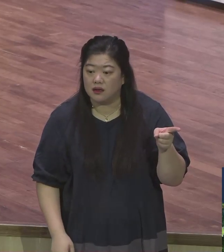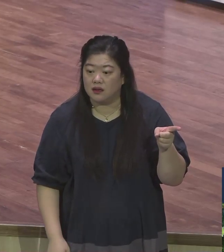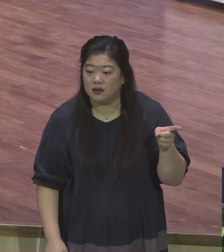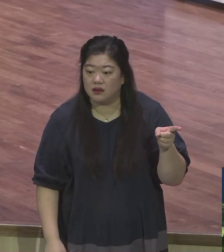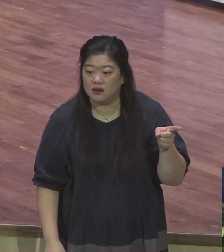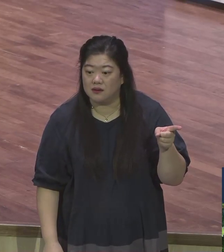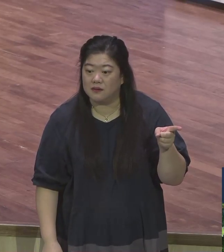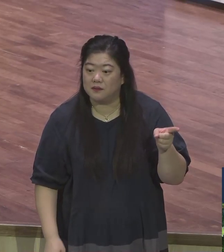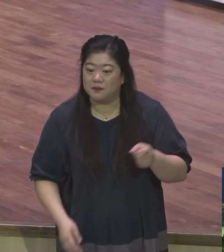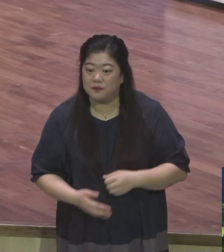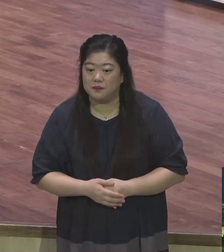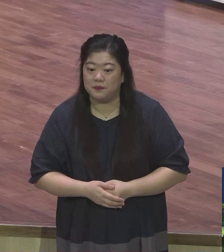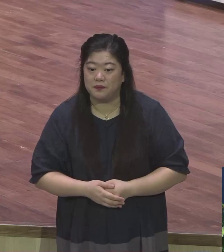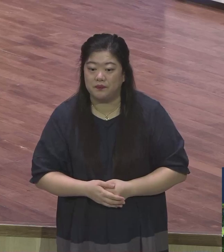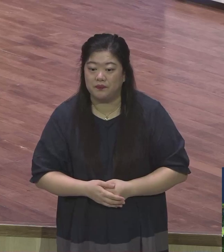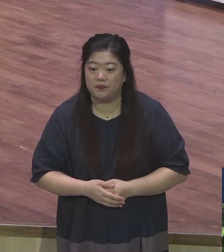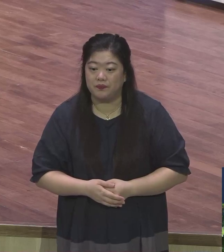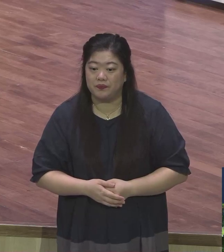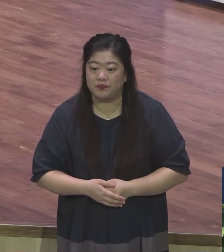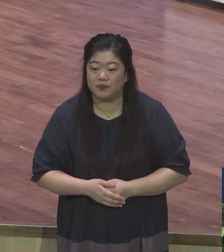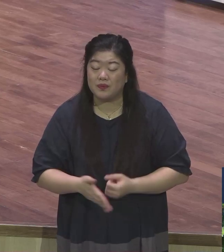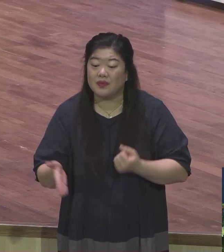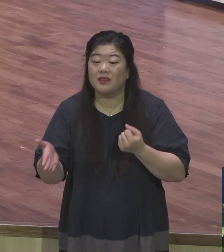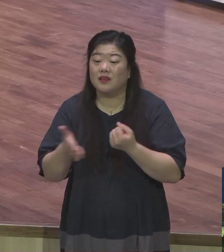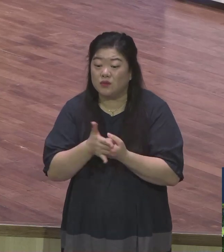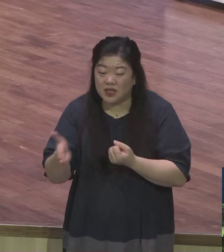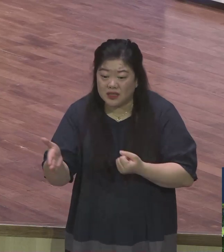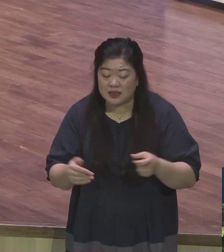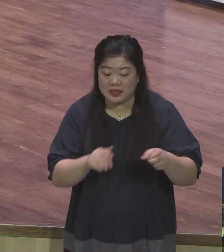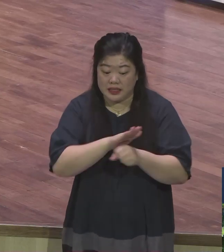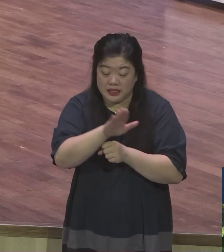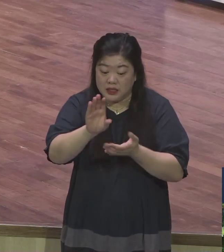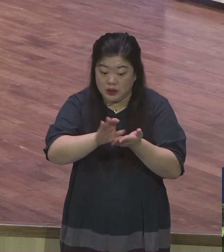그렇기 때문에 나타나는 현상이 뭐냐.